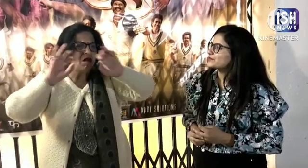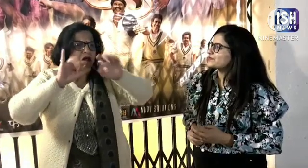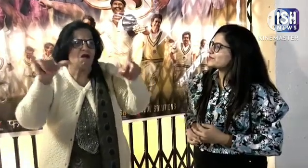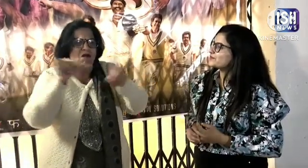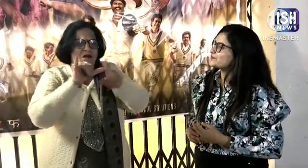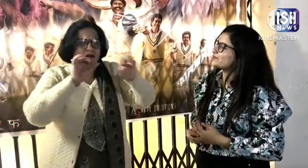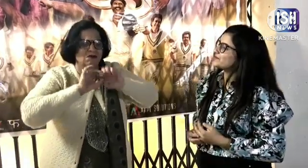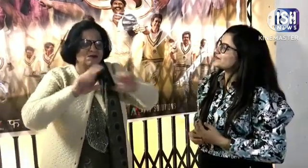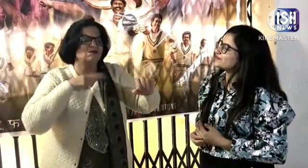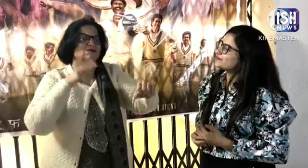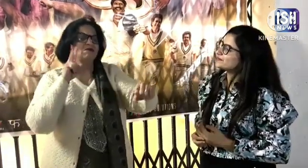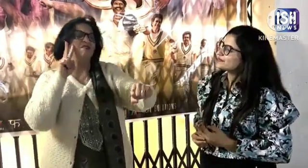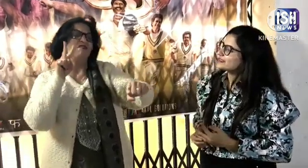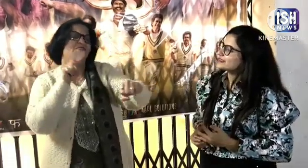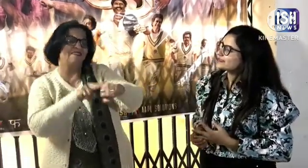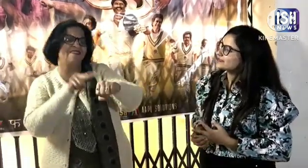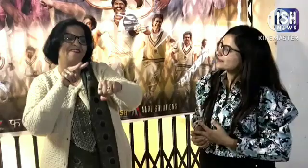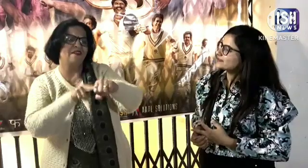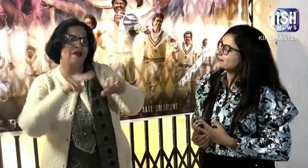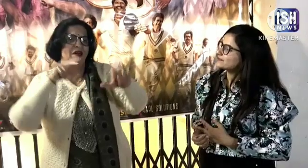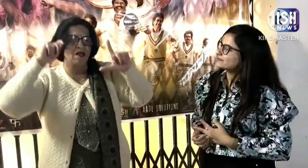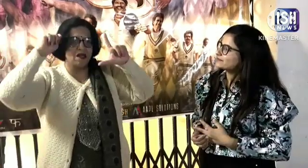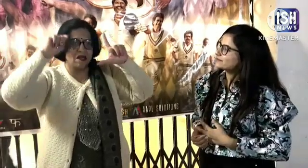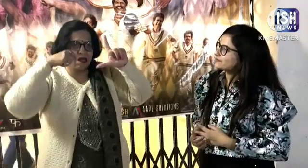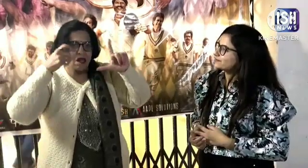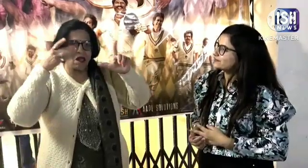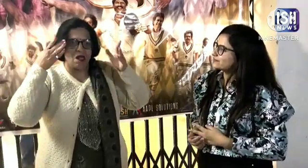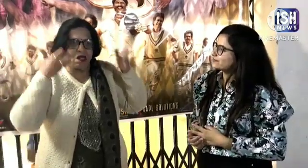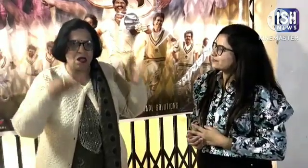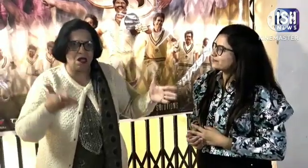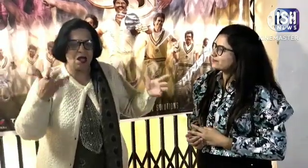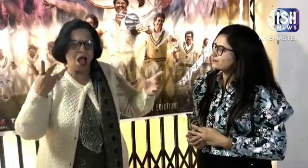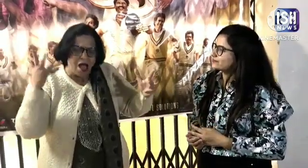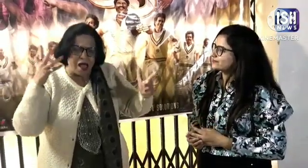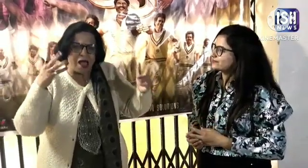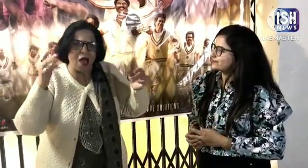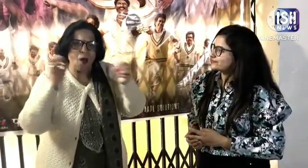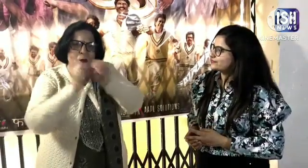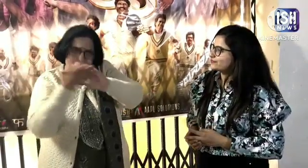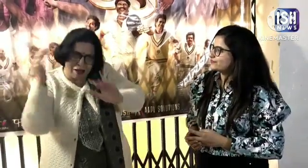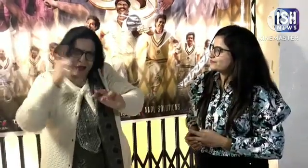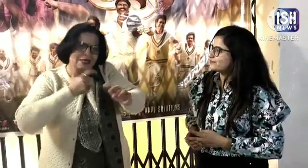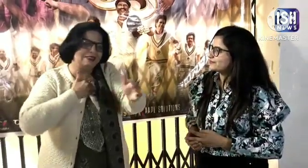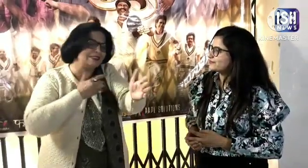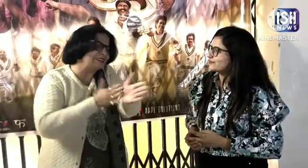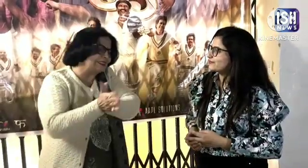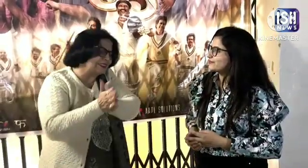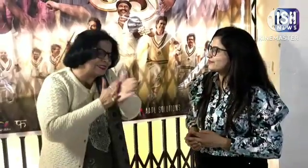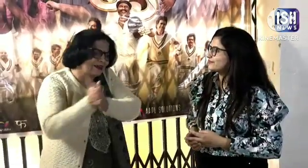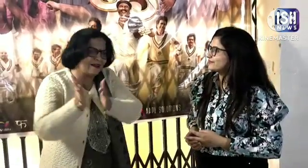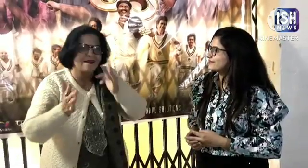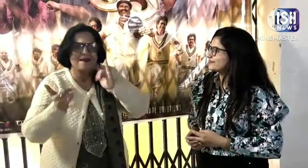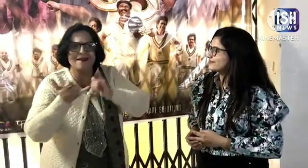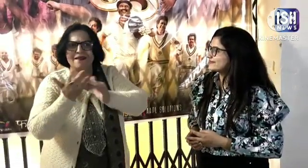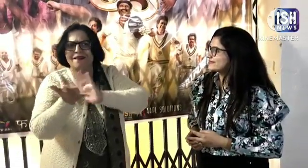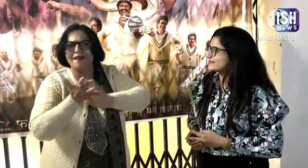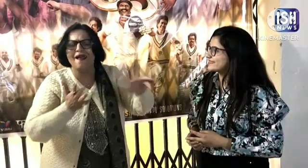की तो मैं फिल्म देखने आई। मैं वास्तव में उत्साहित थी।